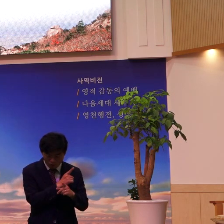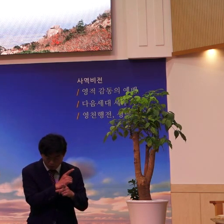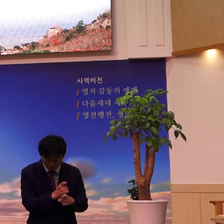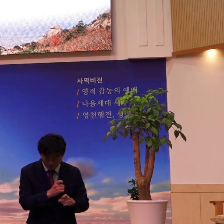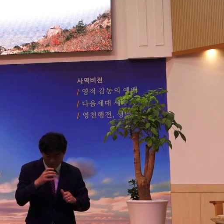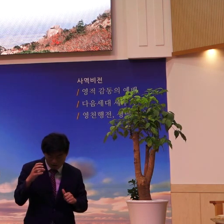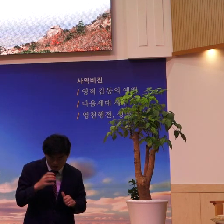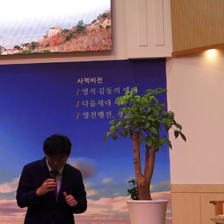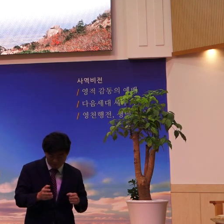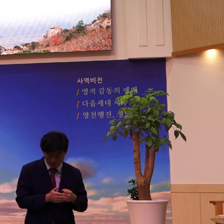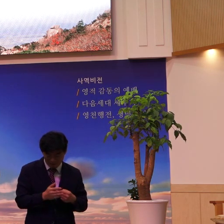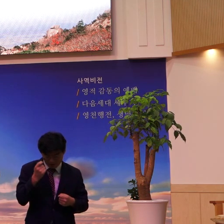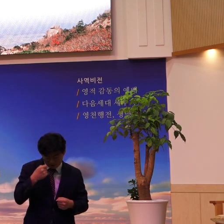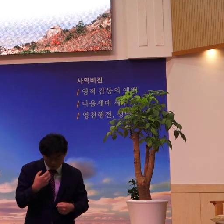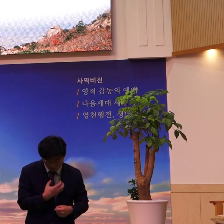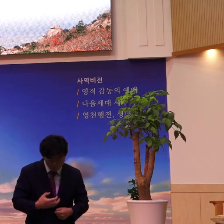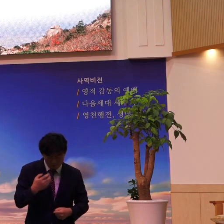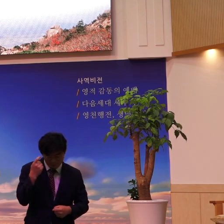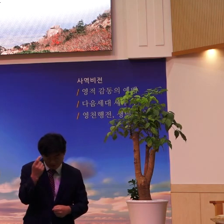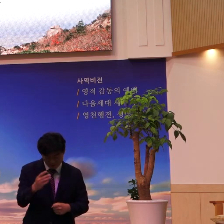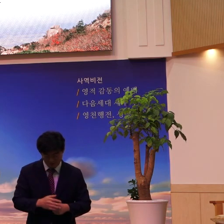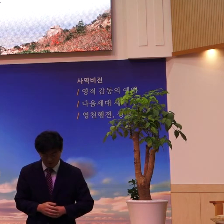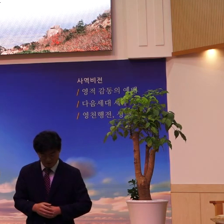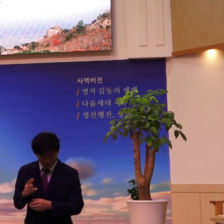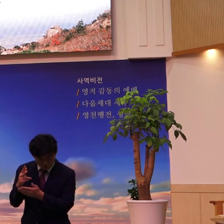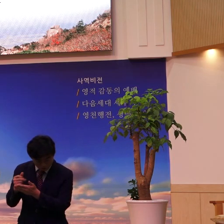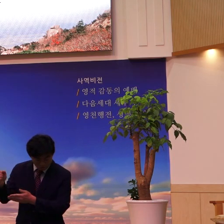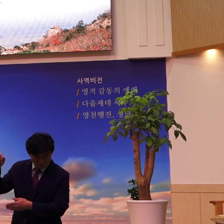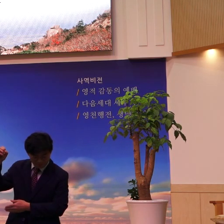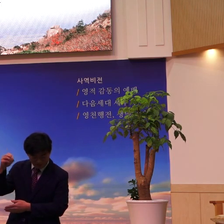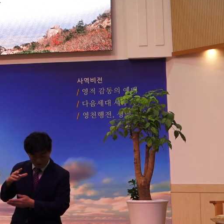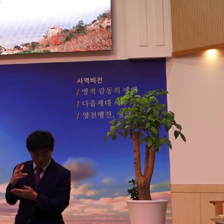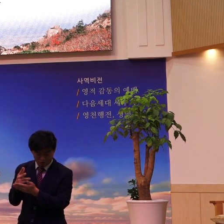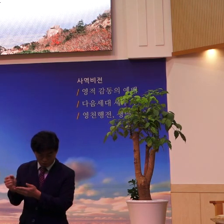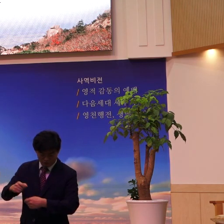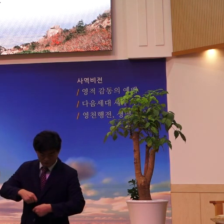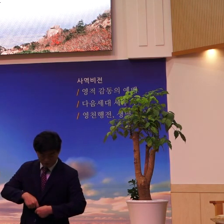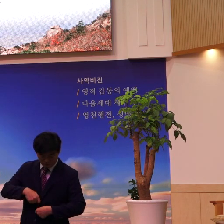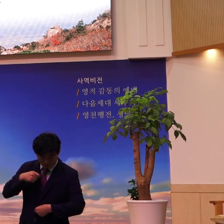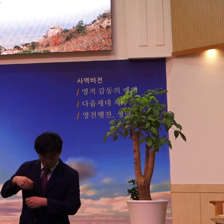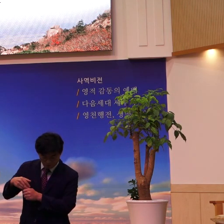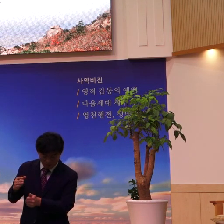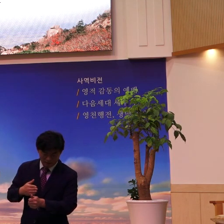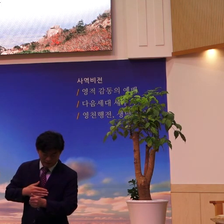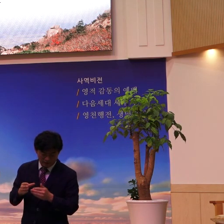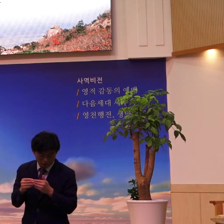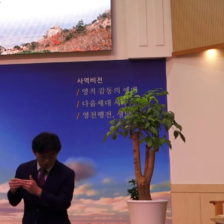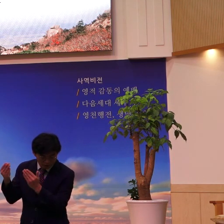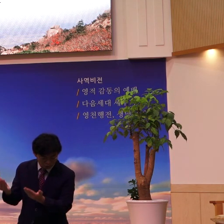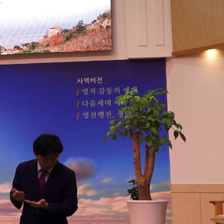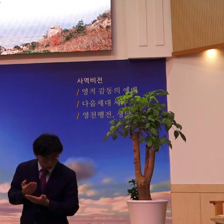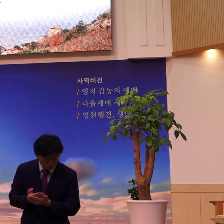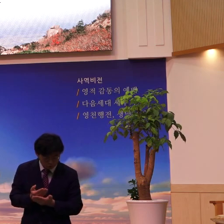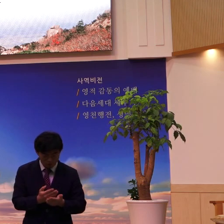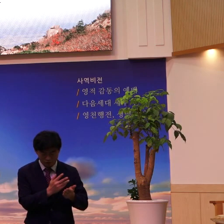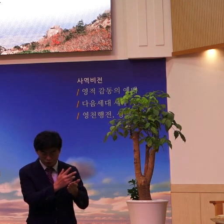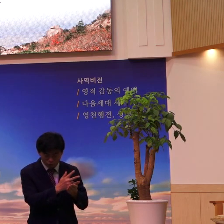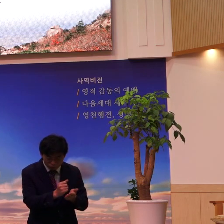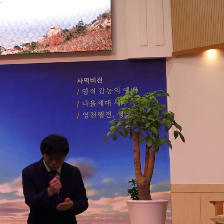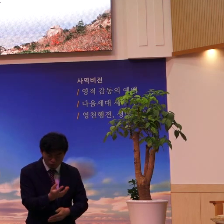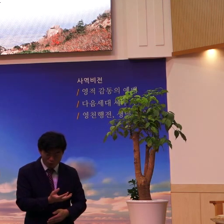영광을 말미암아 스스로의 하나님이까. 주의 빛과 주의 진리를 보내시어 나를 인도하시고 주의